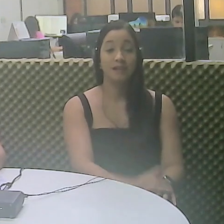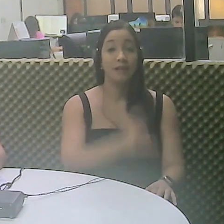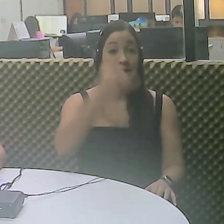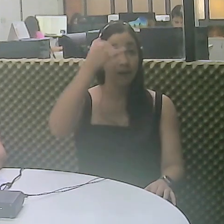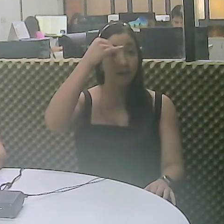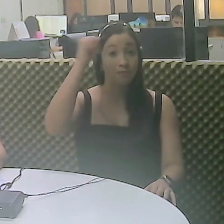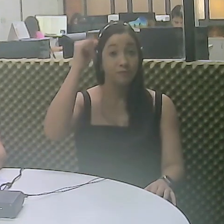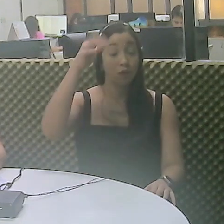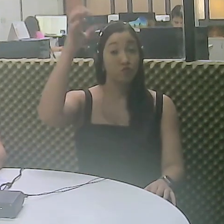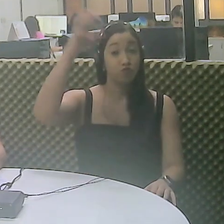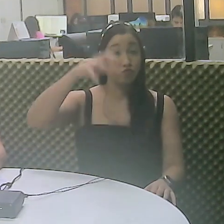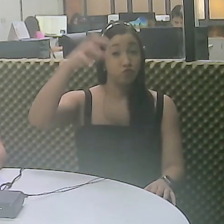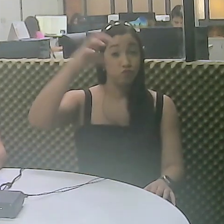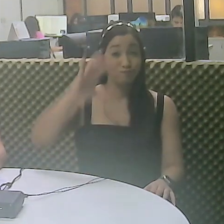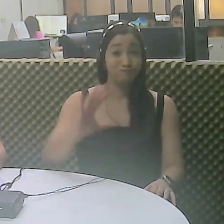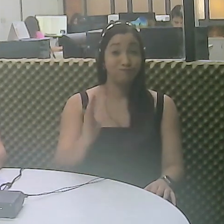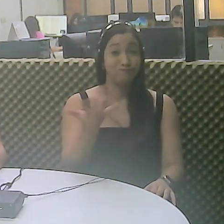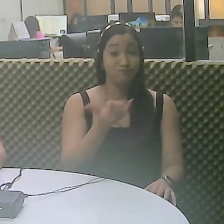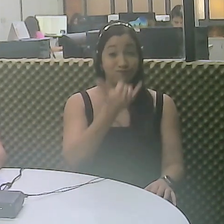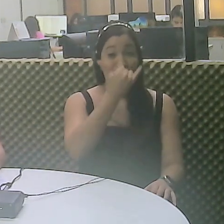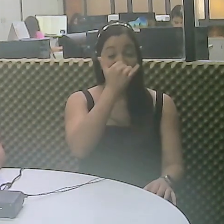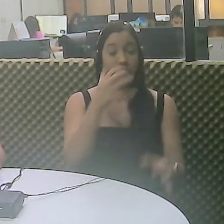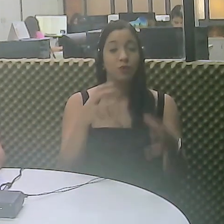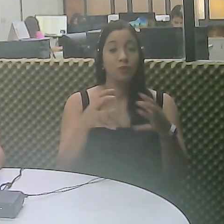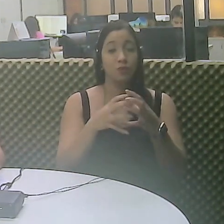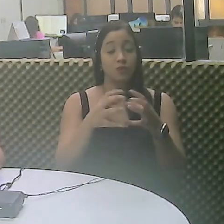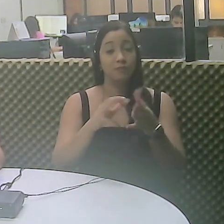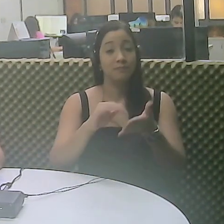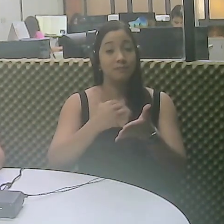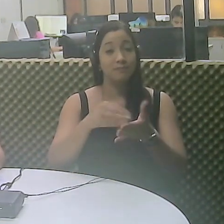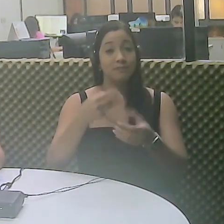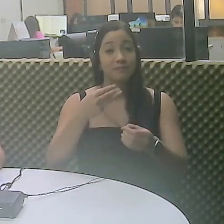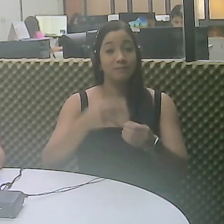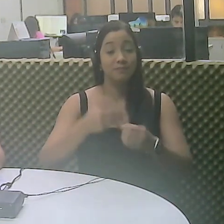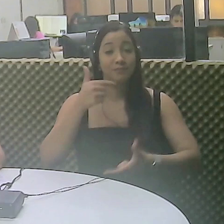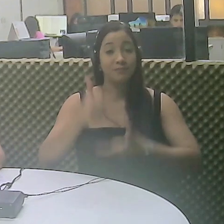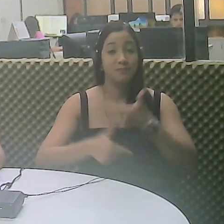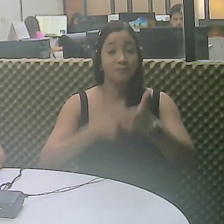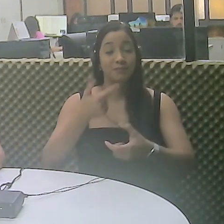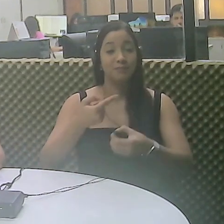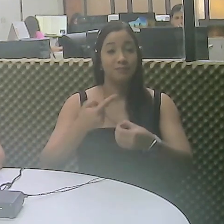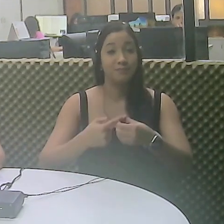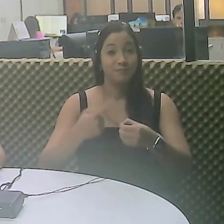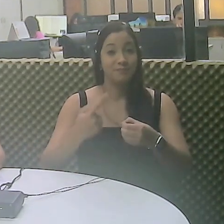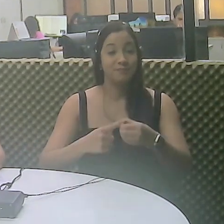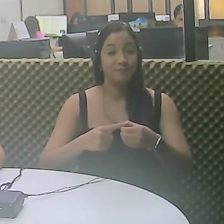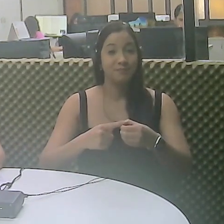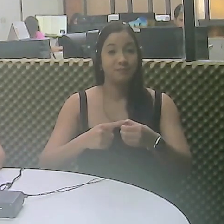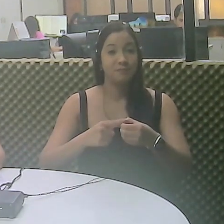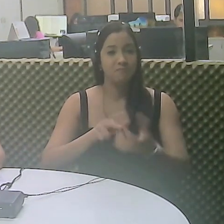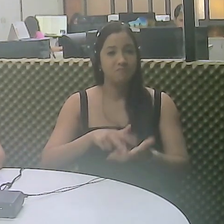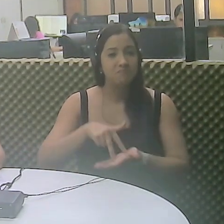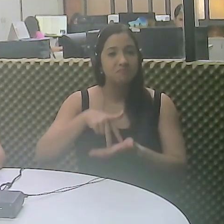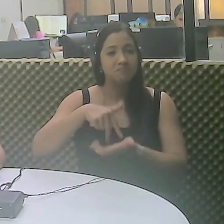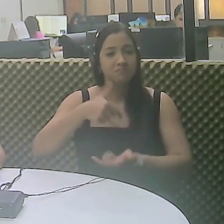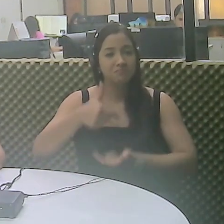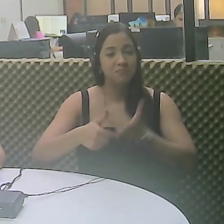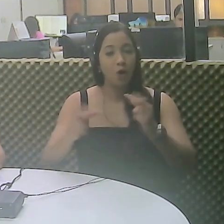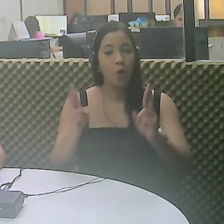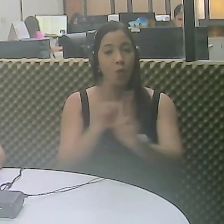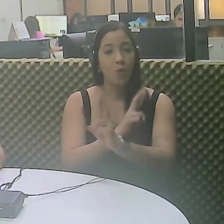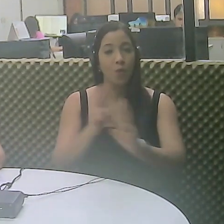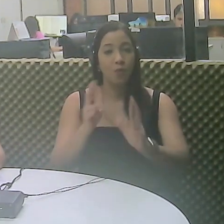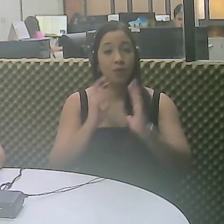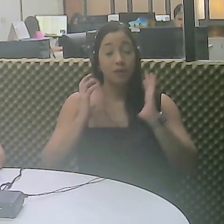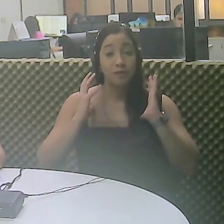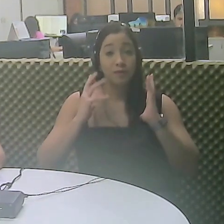Prevenção ao período das chuvas. As equipes da Secretaria Municipal de Serviços Urbanos estão a postos na Avenida Rondon Pacheco